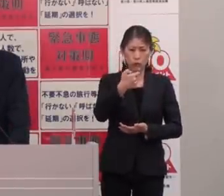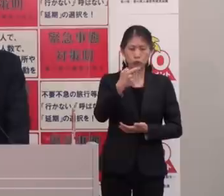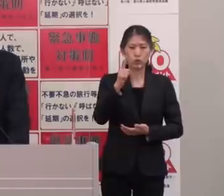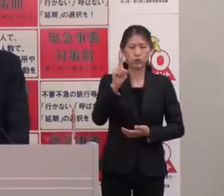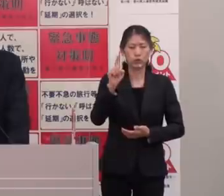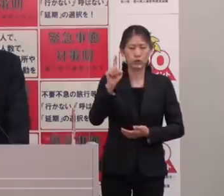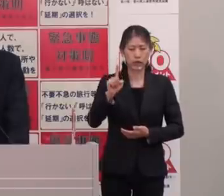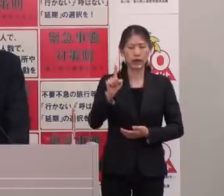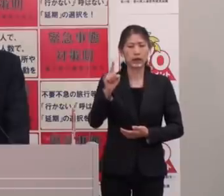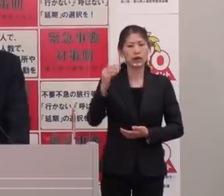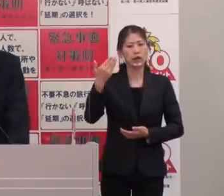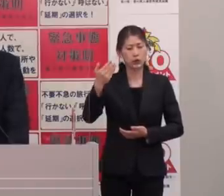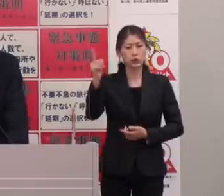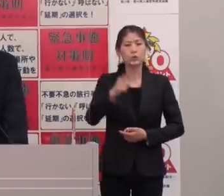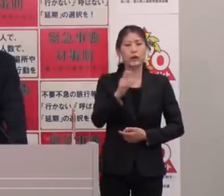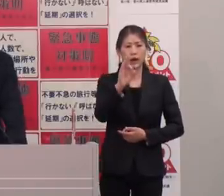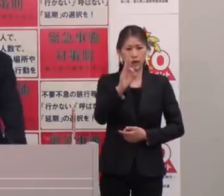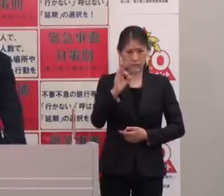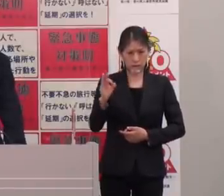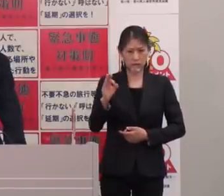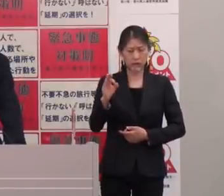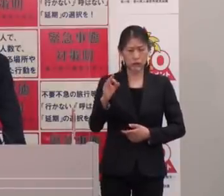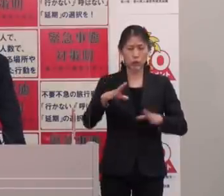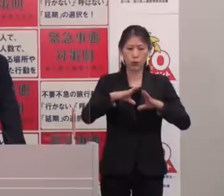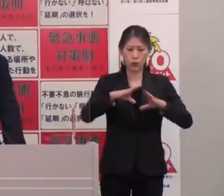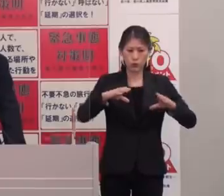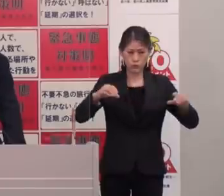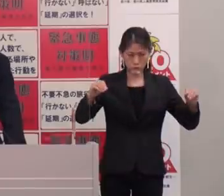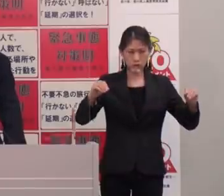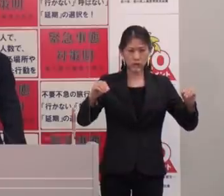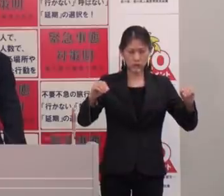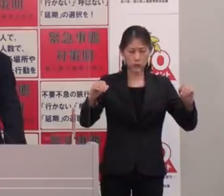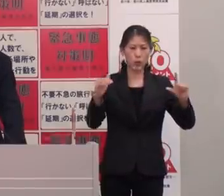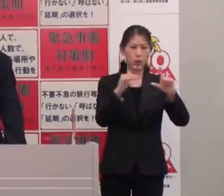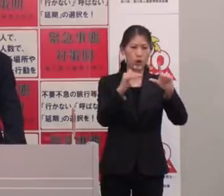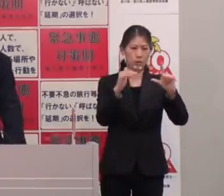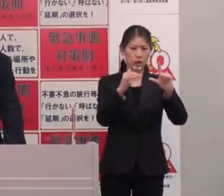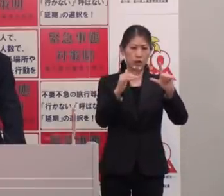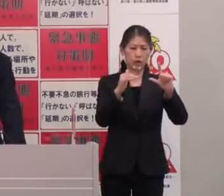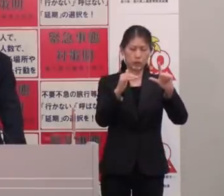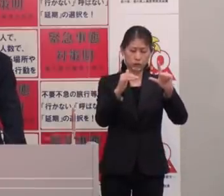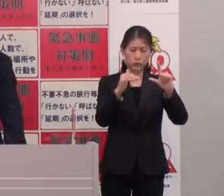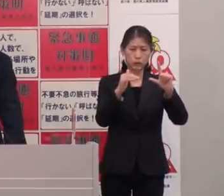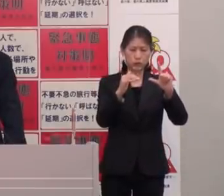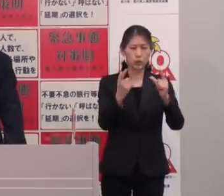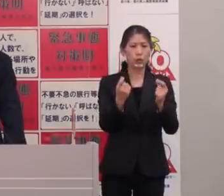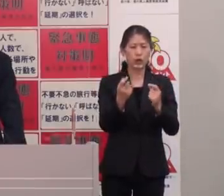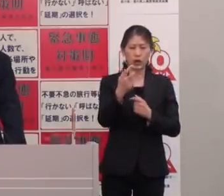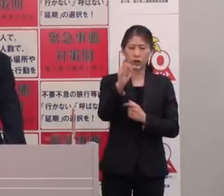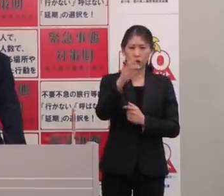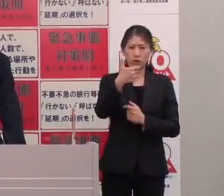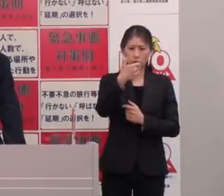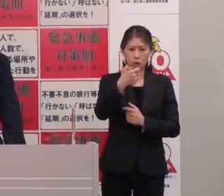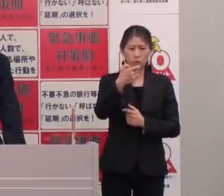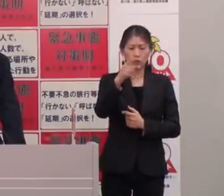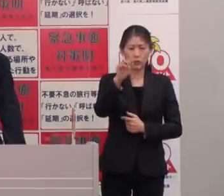50.9%、 国のステージ4の目安の 50% を超えており、非常に厳しい状況に置かれております